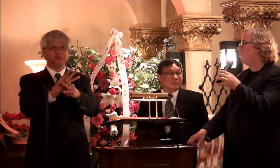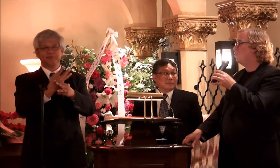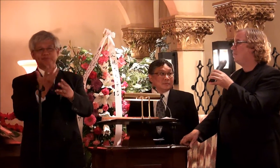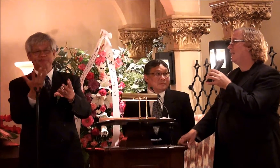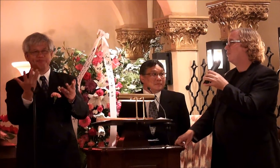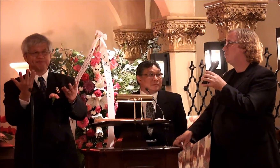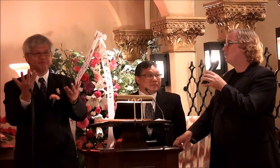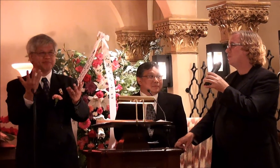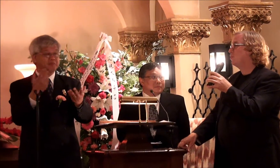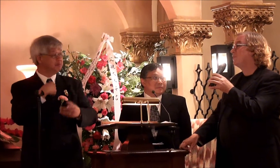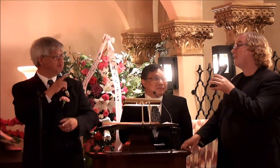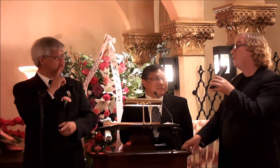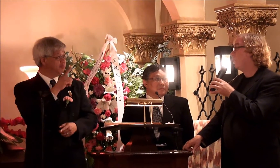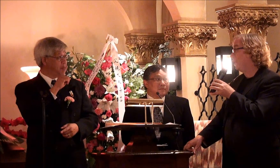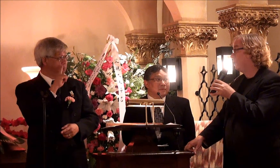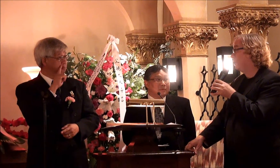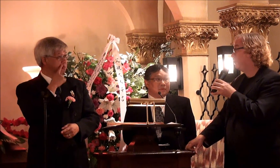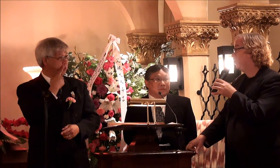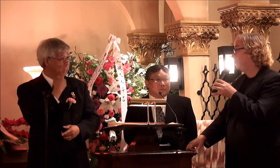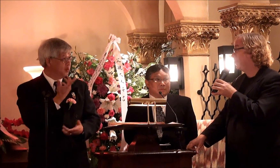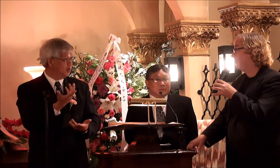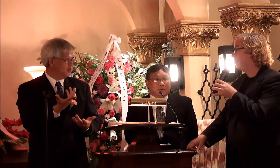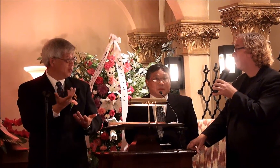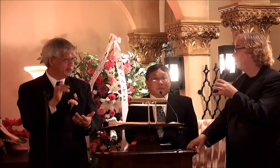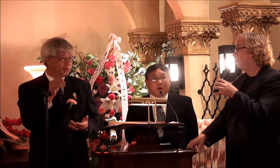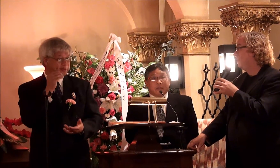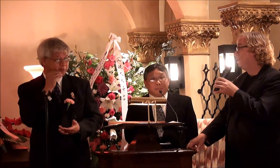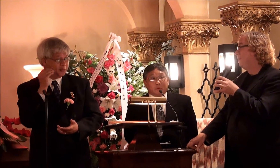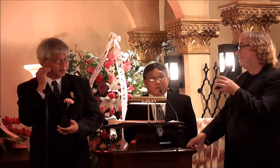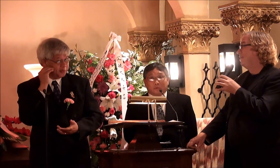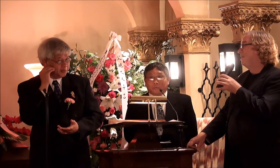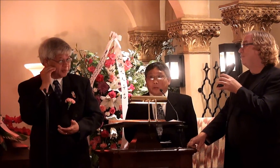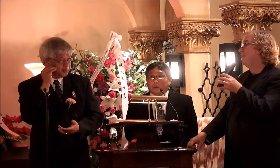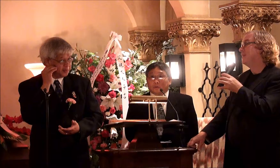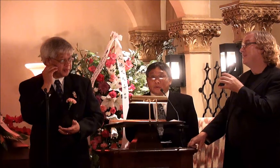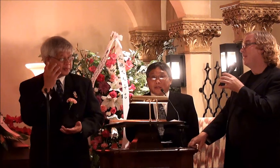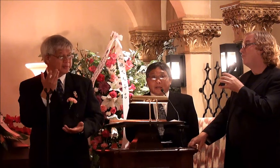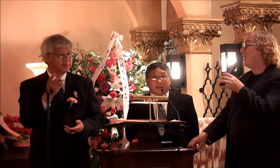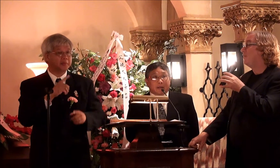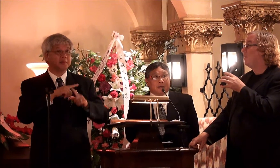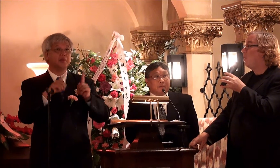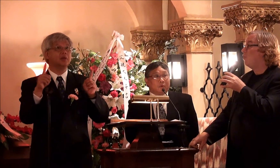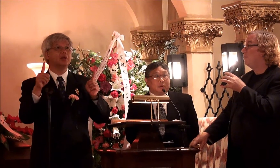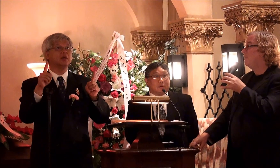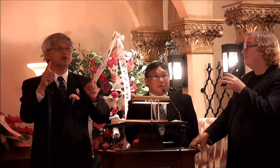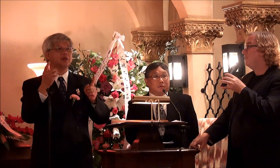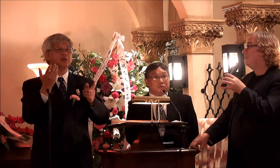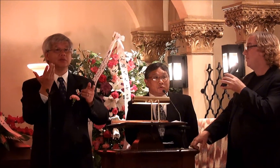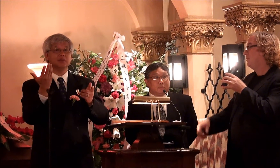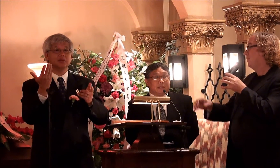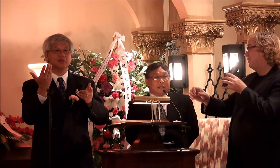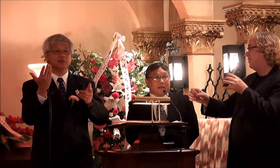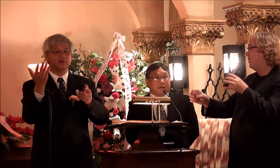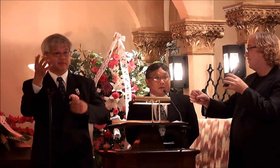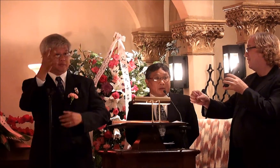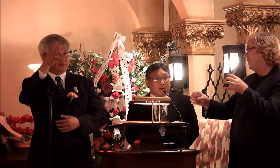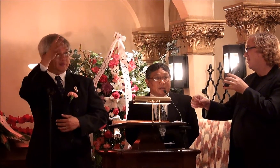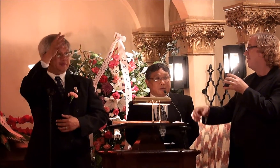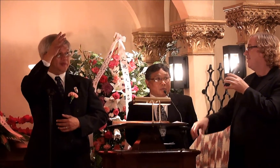full relationship with the hearing community. 因為我聽唔到嘅緣故咧，我同其他嘅人咧冇一個好全面嘅一個嘅關